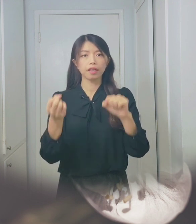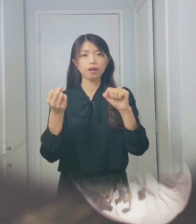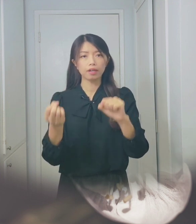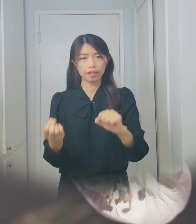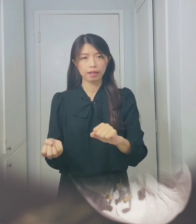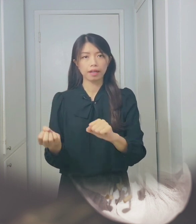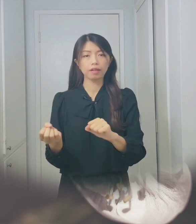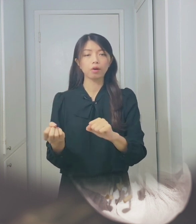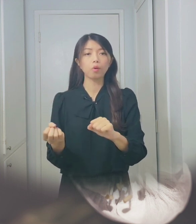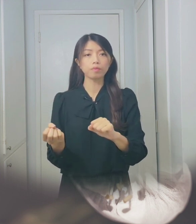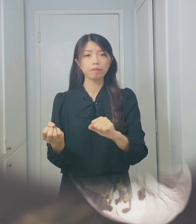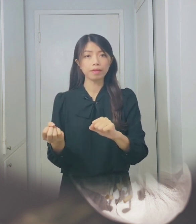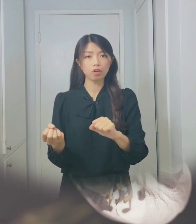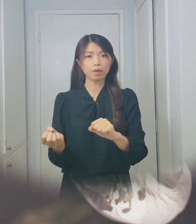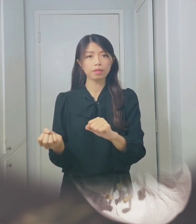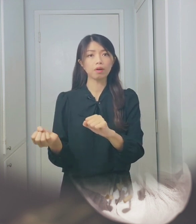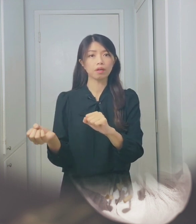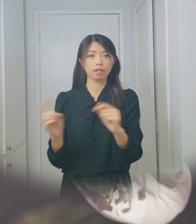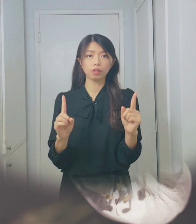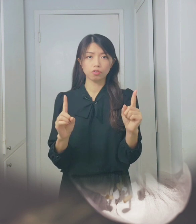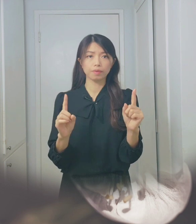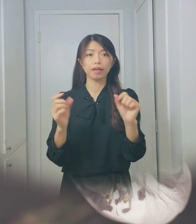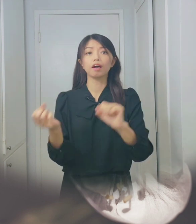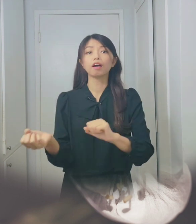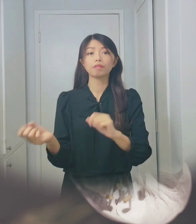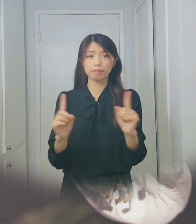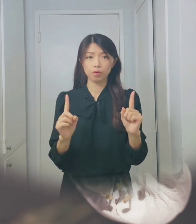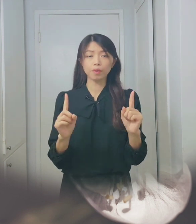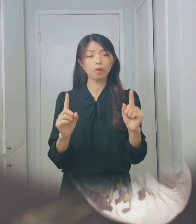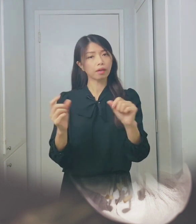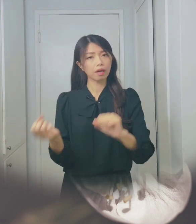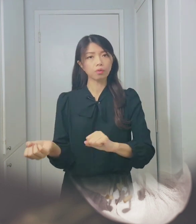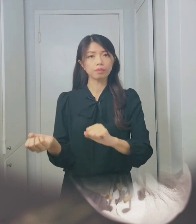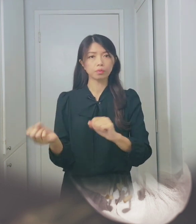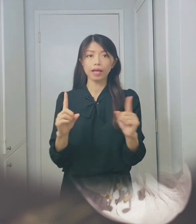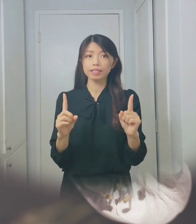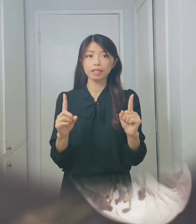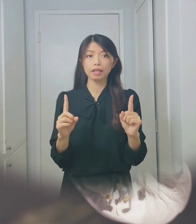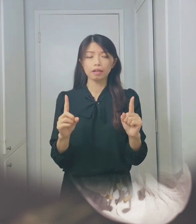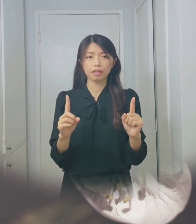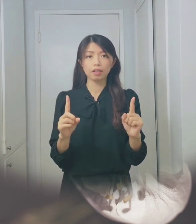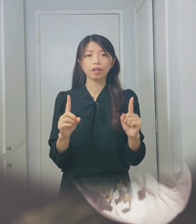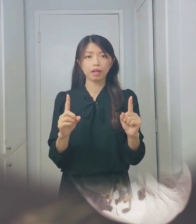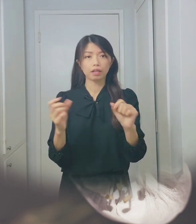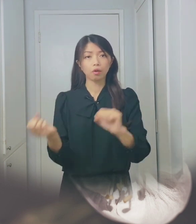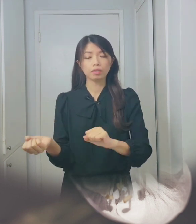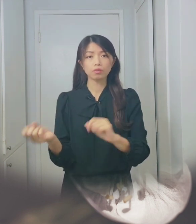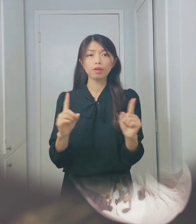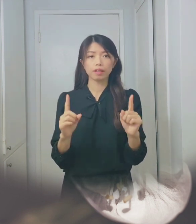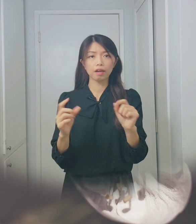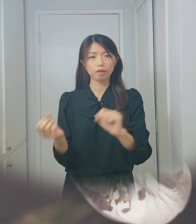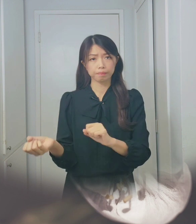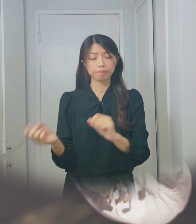시작하시는 건데요. 이 상태에서 검지만 세우면서 일으켜 주시면 돼요. 회복하다 혹은 뭐 다시 일어나다 이런